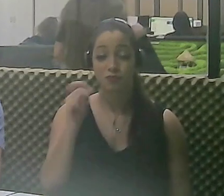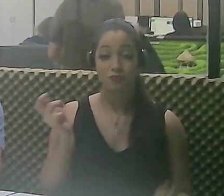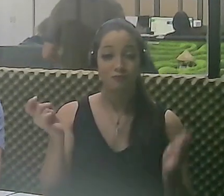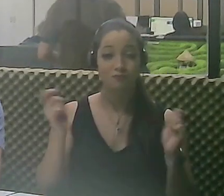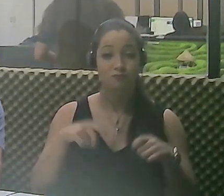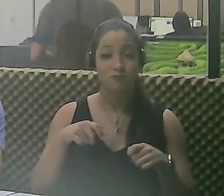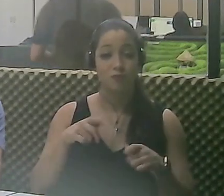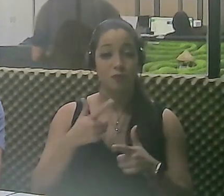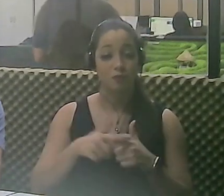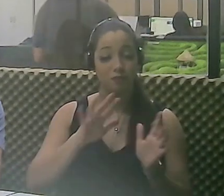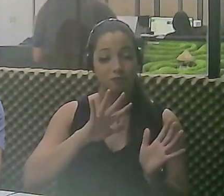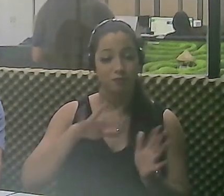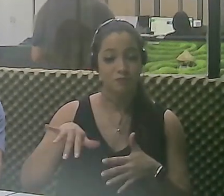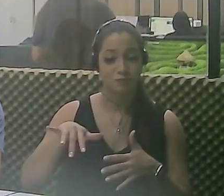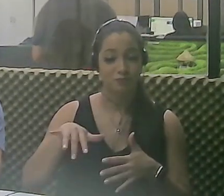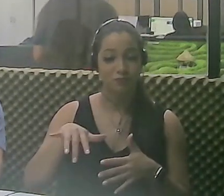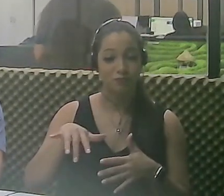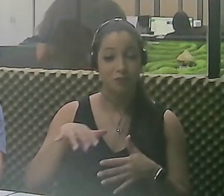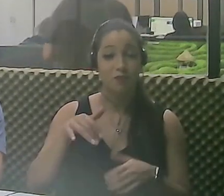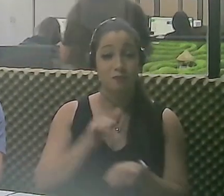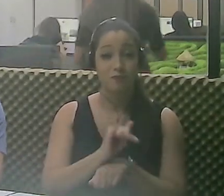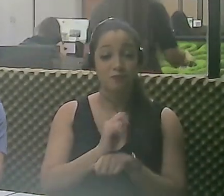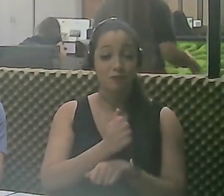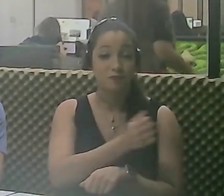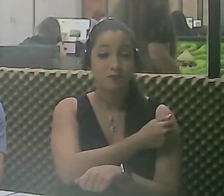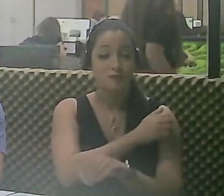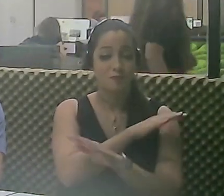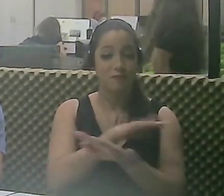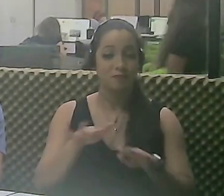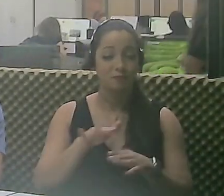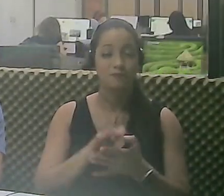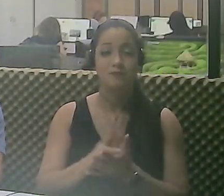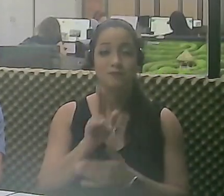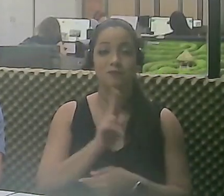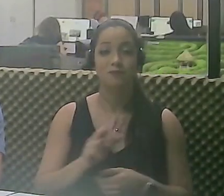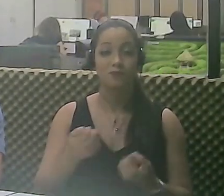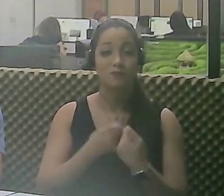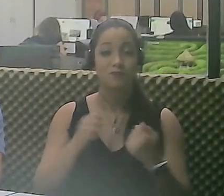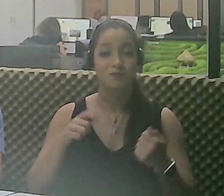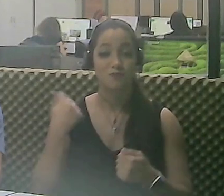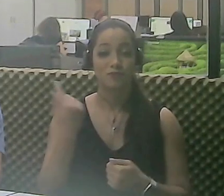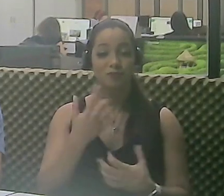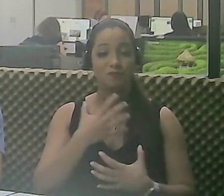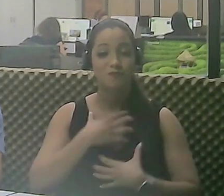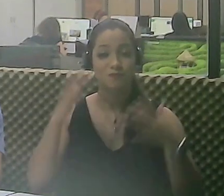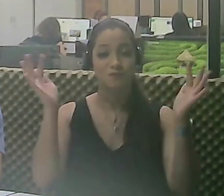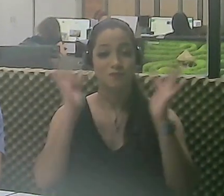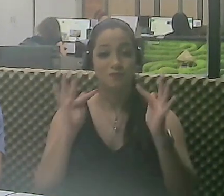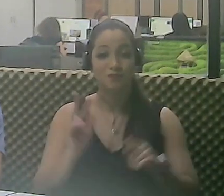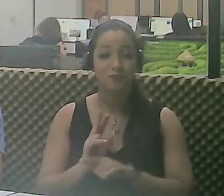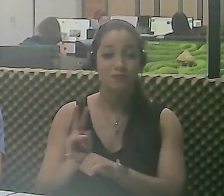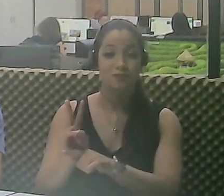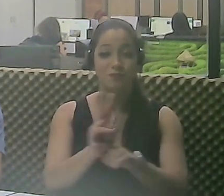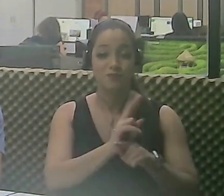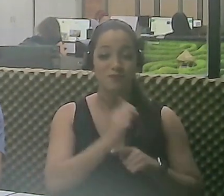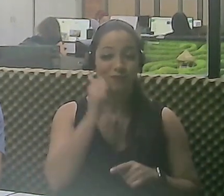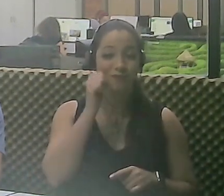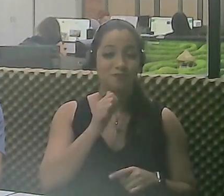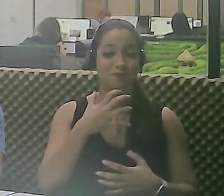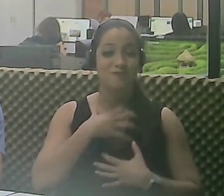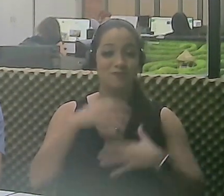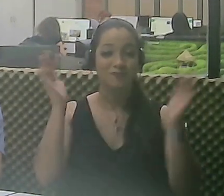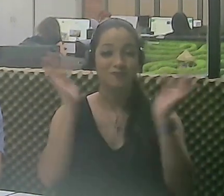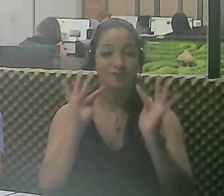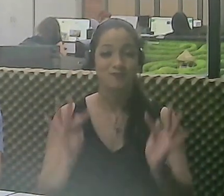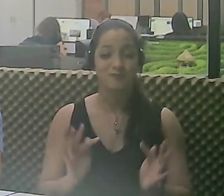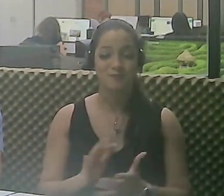que isso não seja mais um problema para que nenhuma garota falte à aula. Uberlândia tá enorme, mas cuidar das nossas meninas deixa